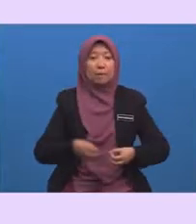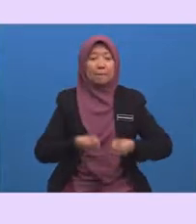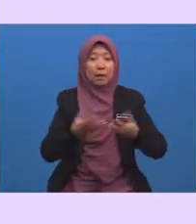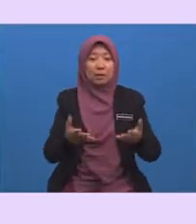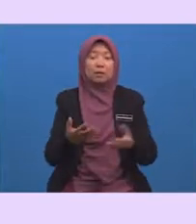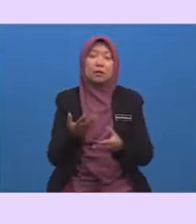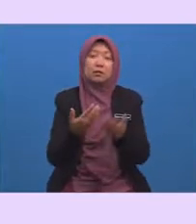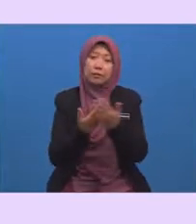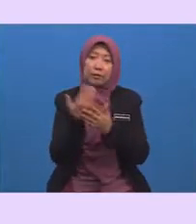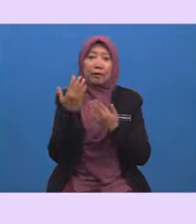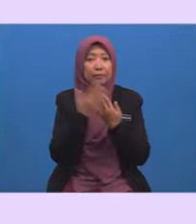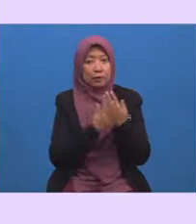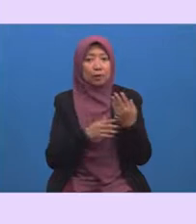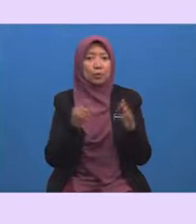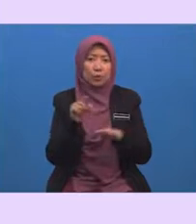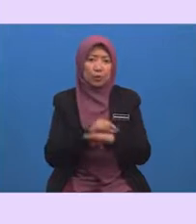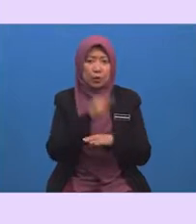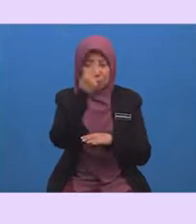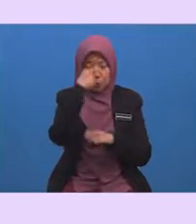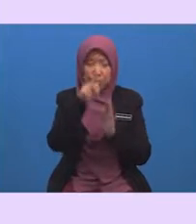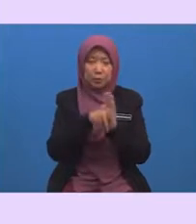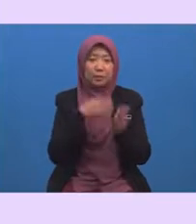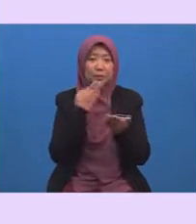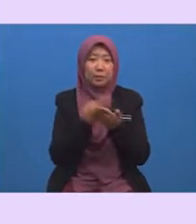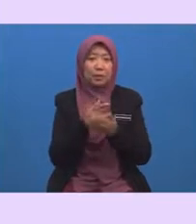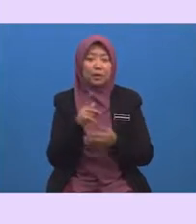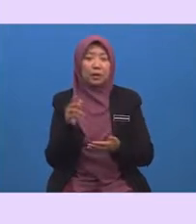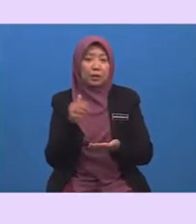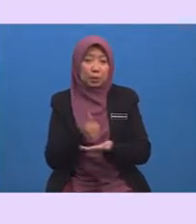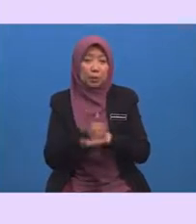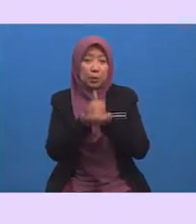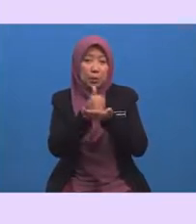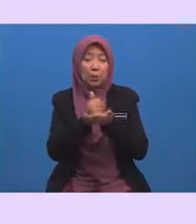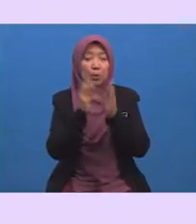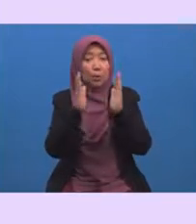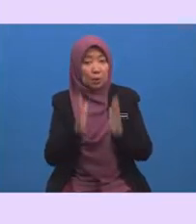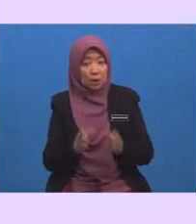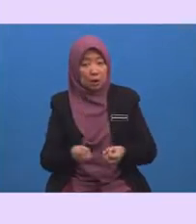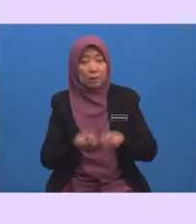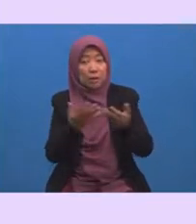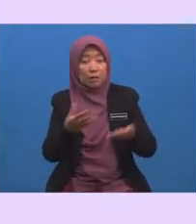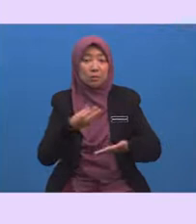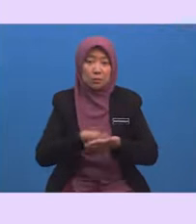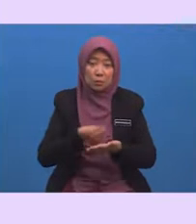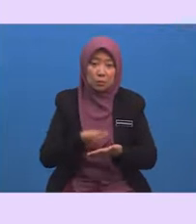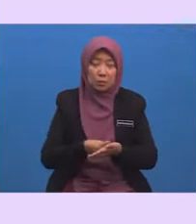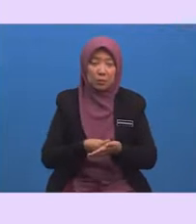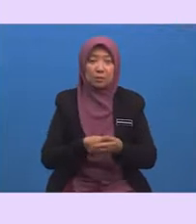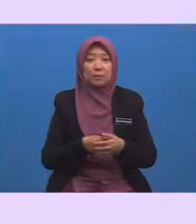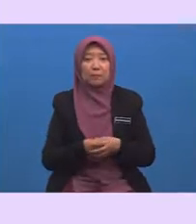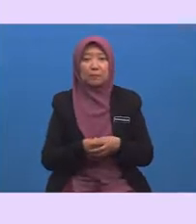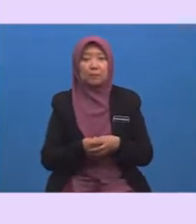anggota, tangan. Gunalah untuk kebaikan, menolong orang memberi sedekah. Jangan